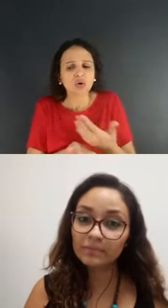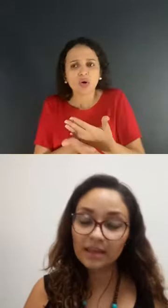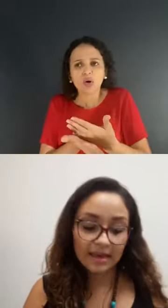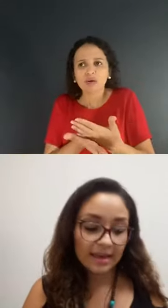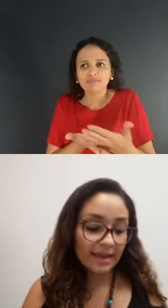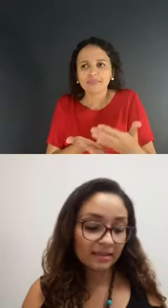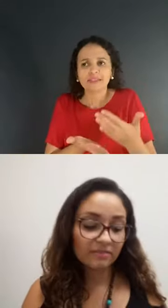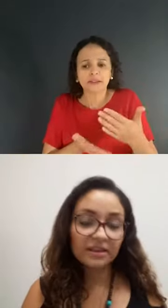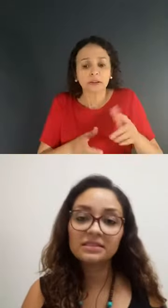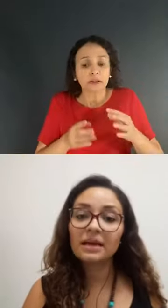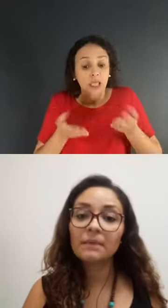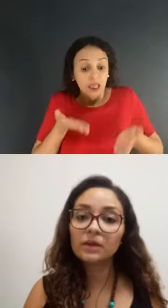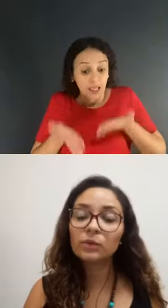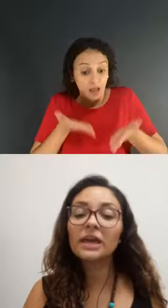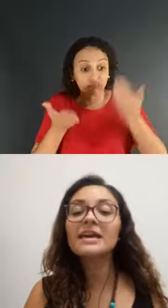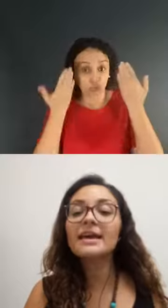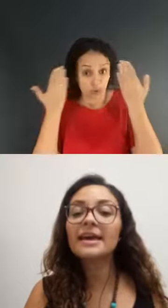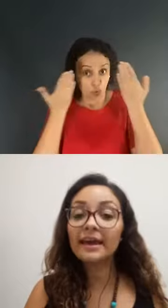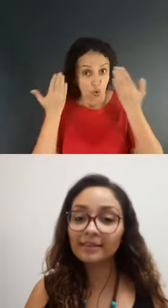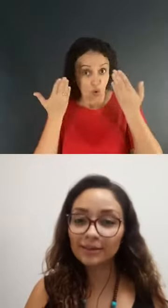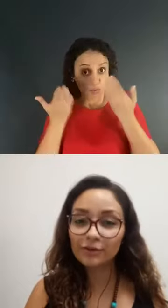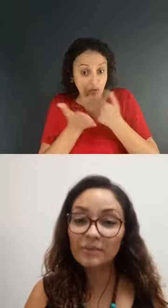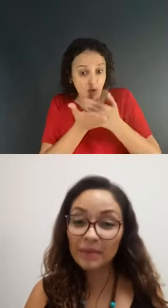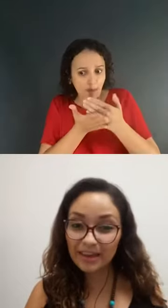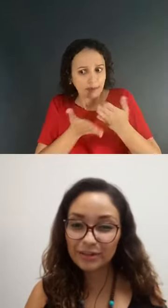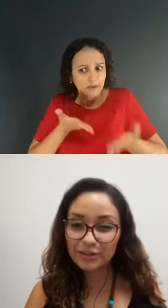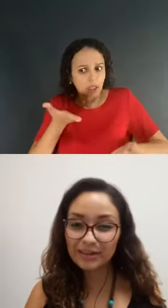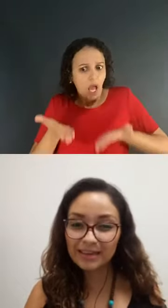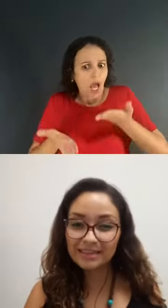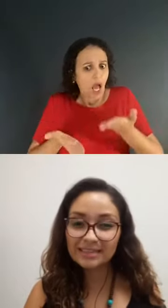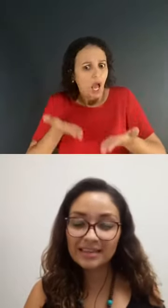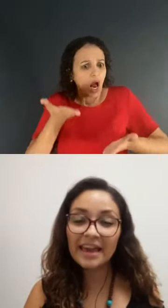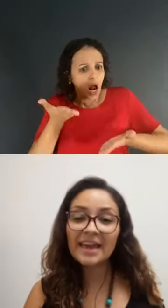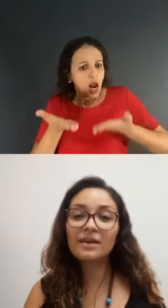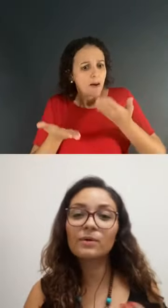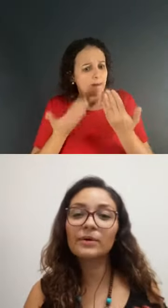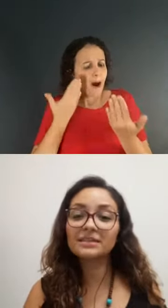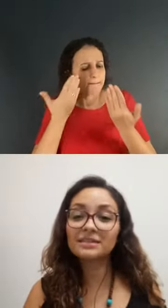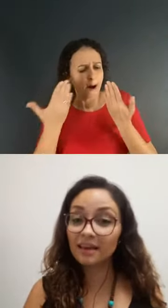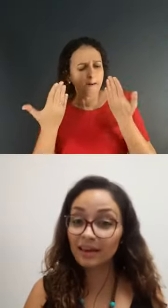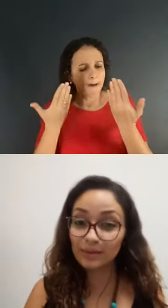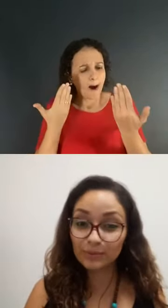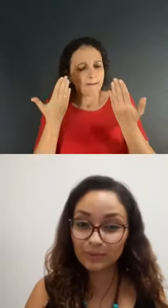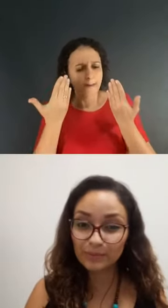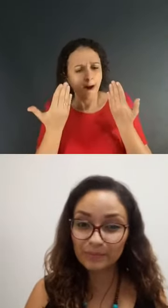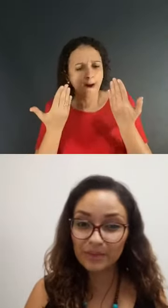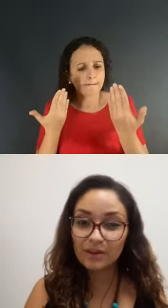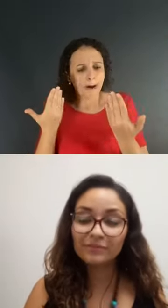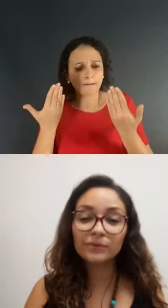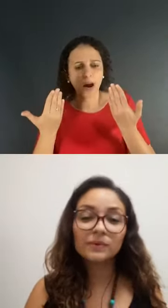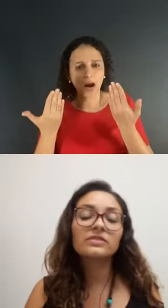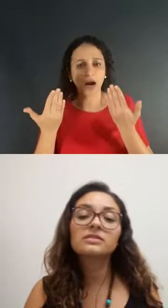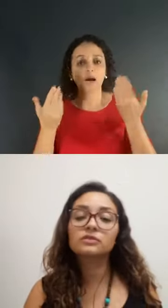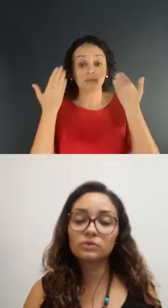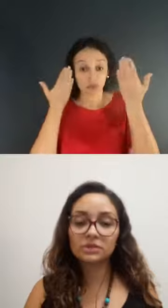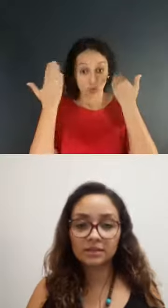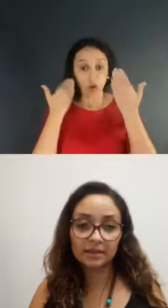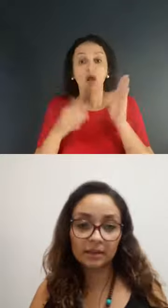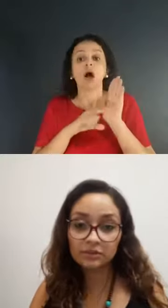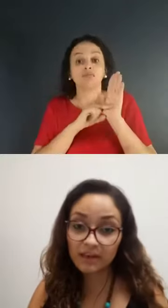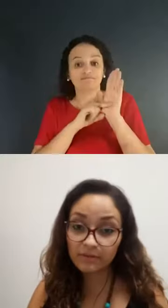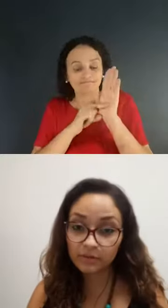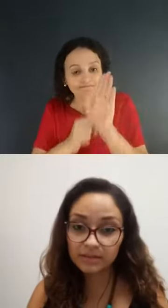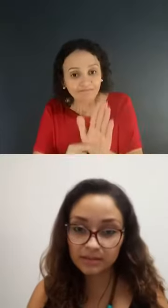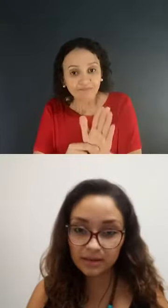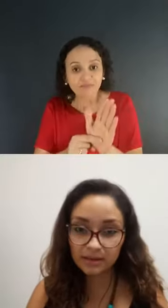forte, ela vai sabendo quem é ela novamente, se reconhecendo, voltando a fazer as coisas que